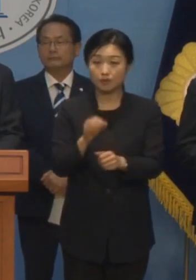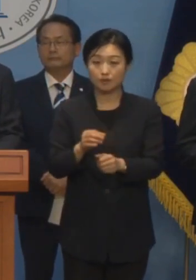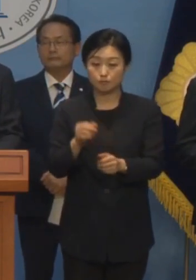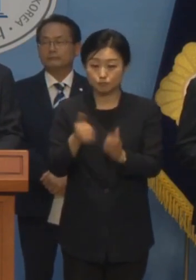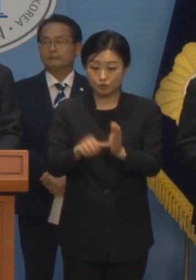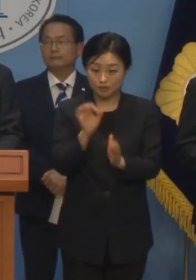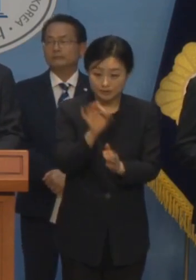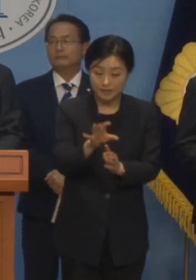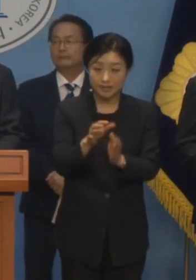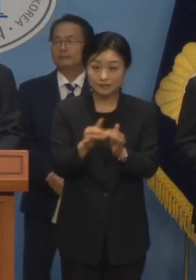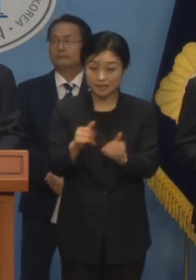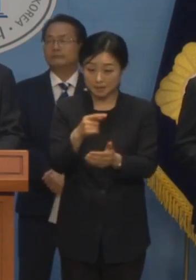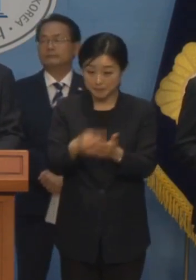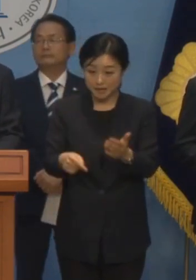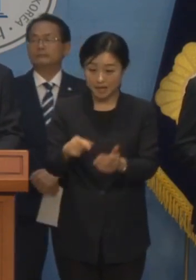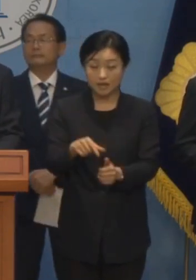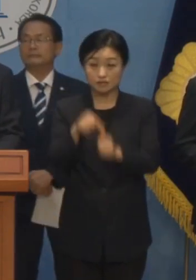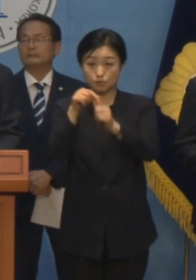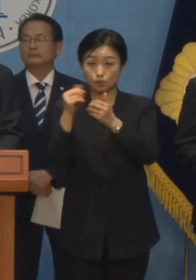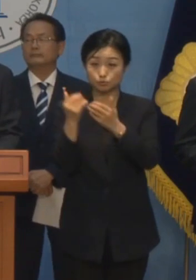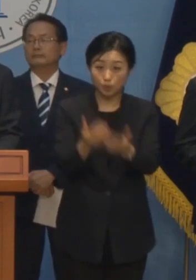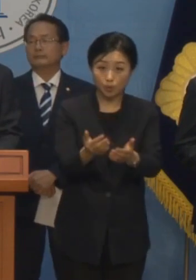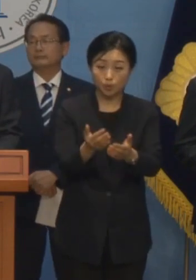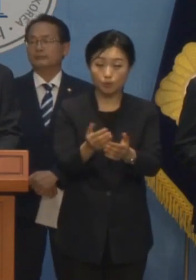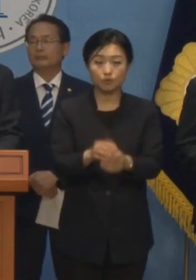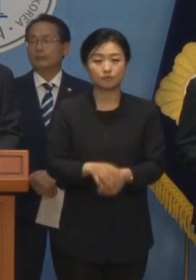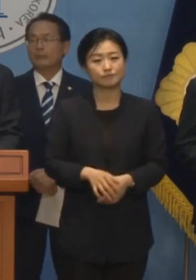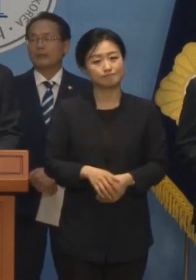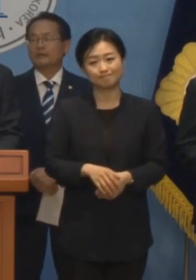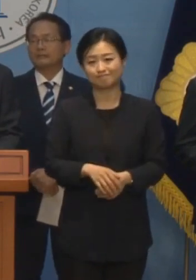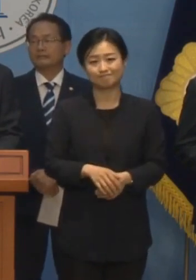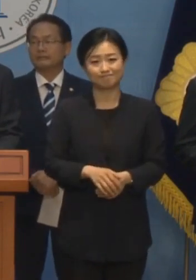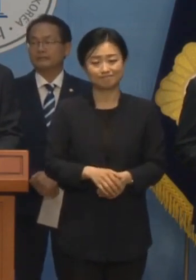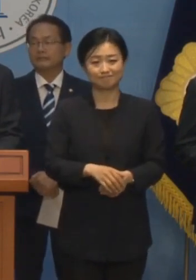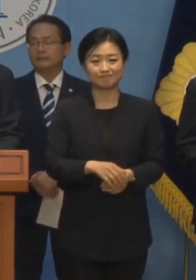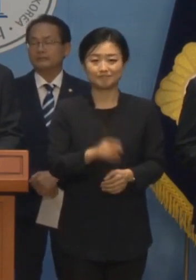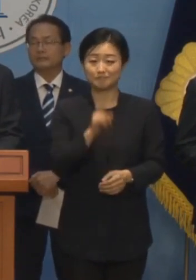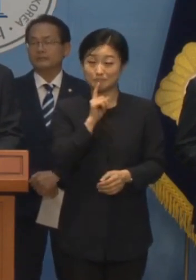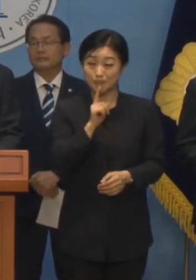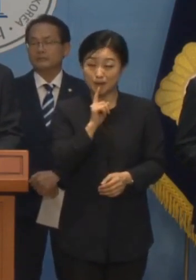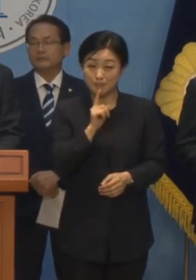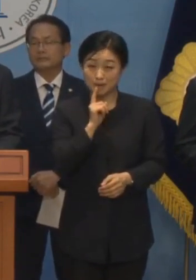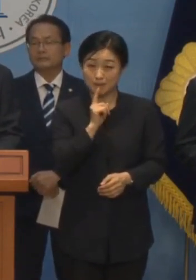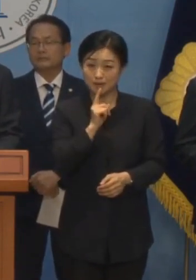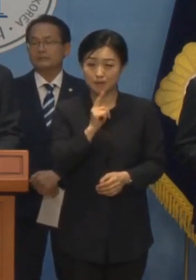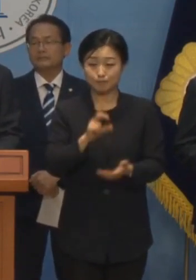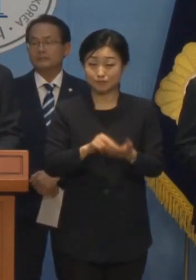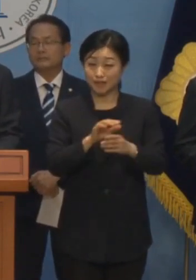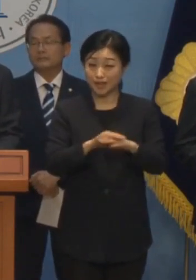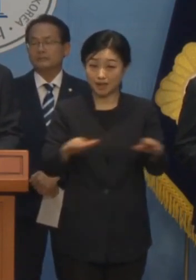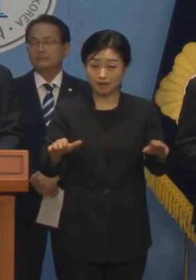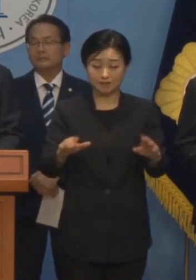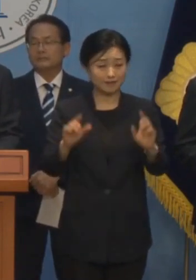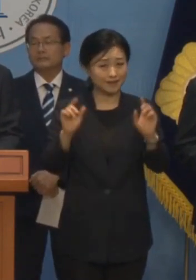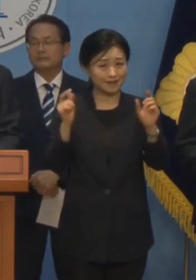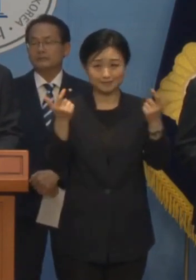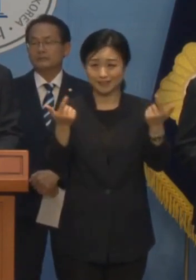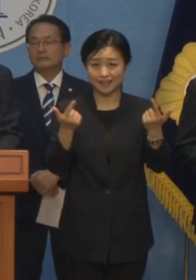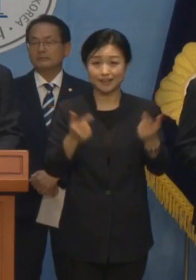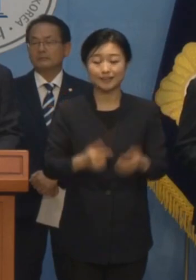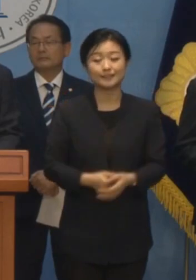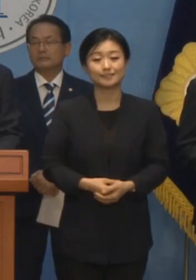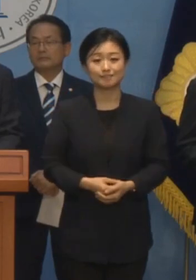소비자들에게 피해 지원을 하겠다는 단순한 사항들을 열거해서 발표한다고 해결될 사항이